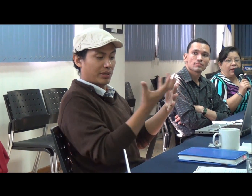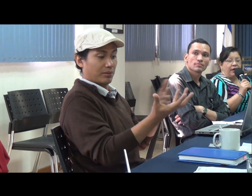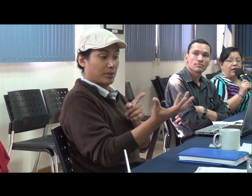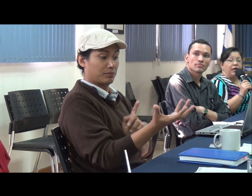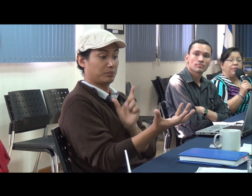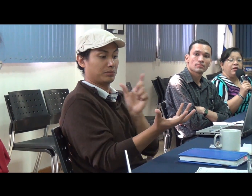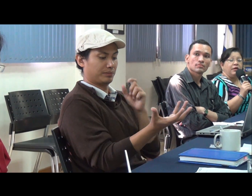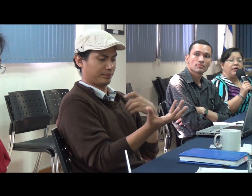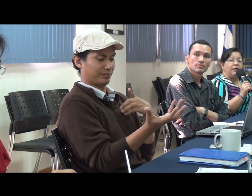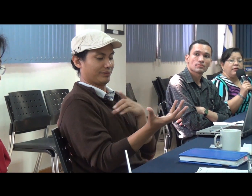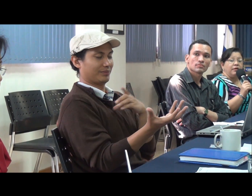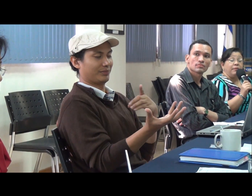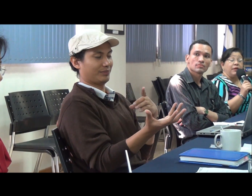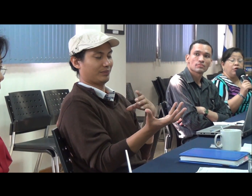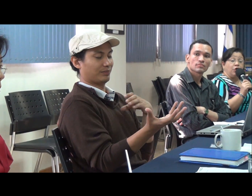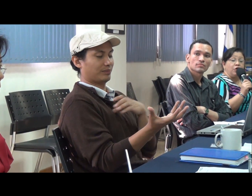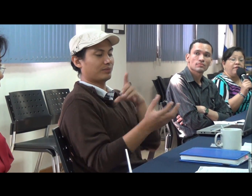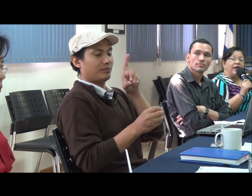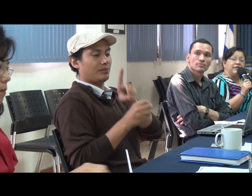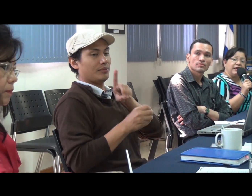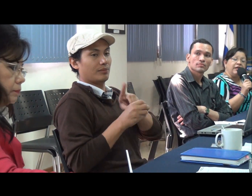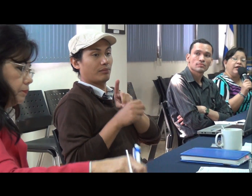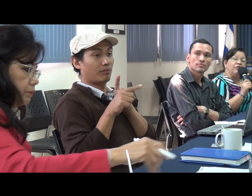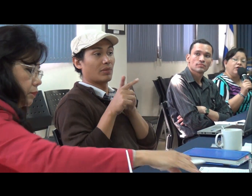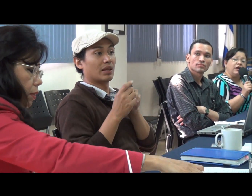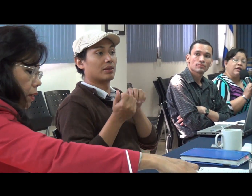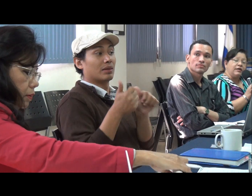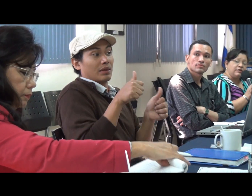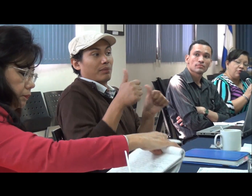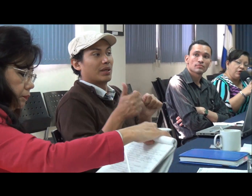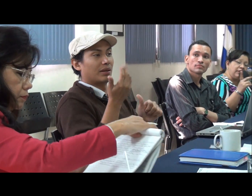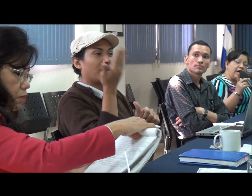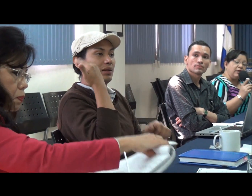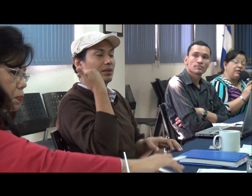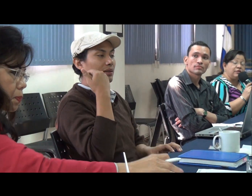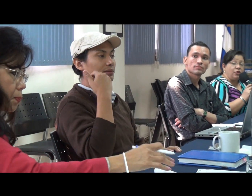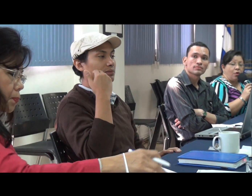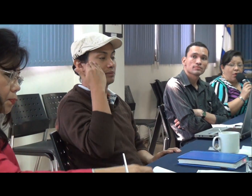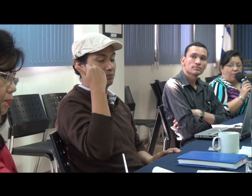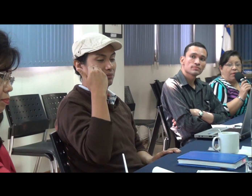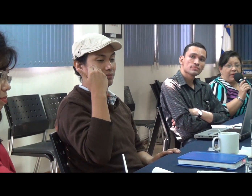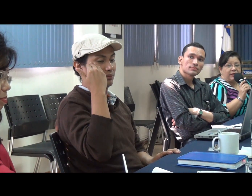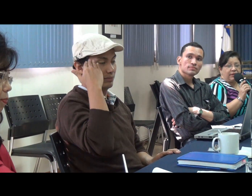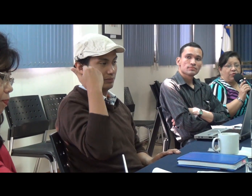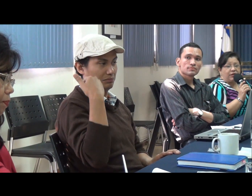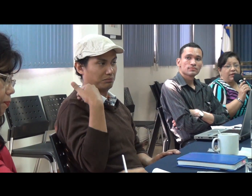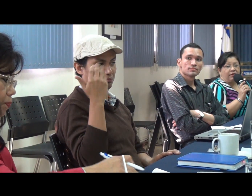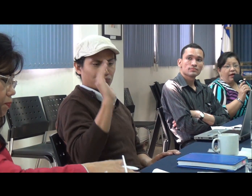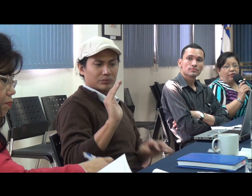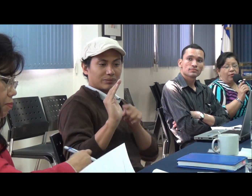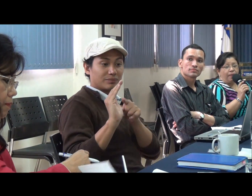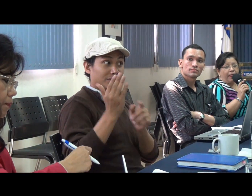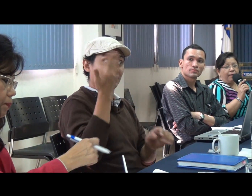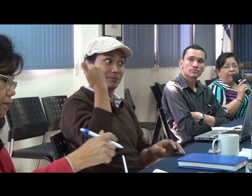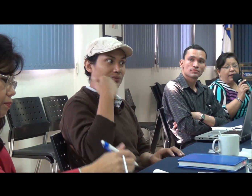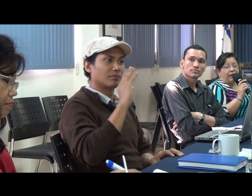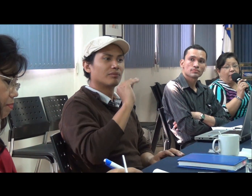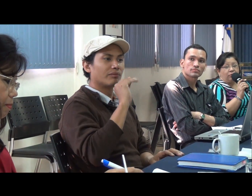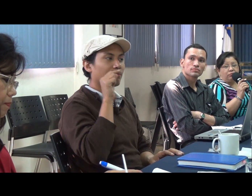CONAIPD y dependiendo de los niveles que dijeron las señoritas al inicio, me parece muy acertado, ¿verdad? Que